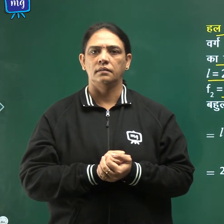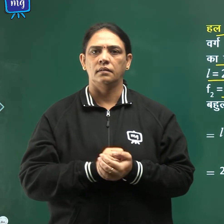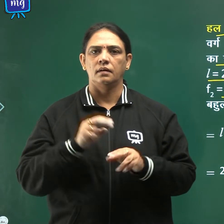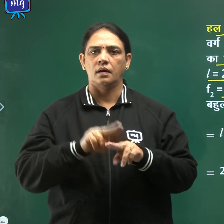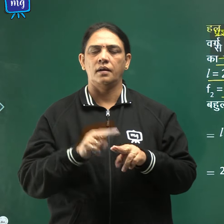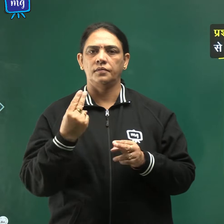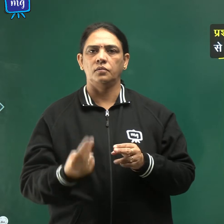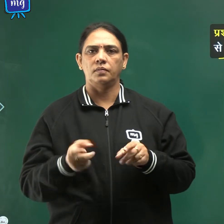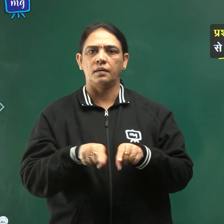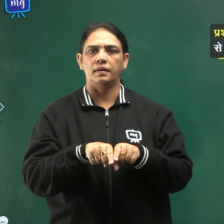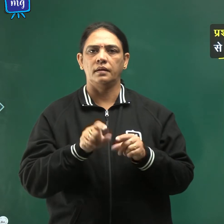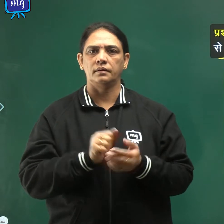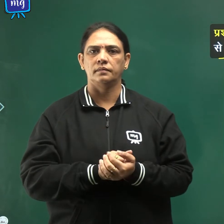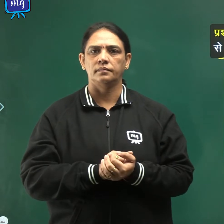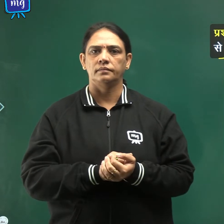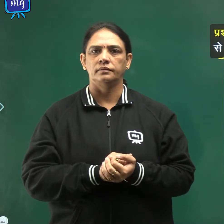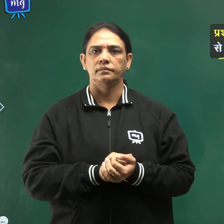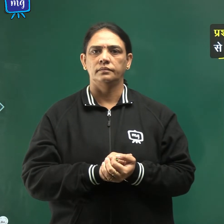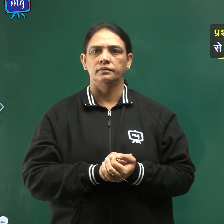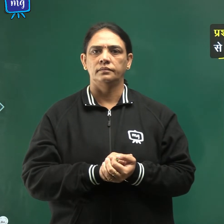F2 बराबर